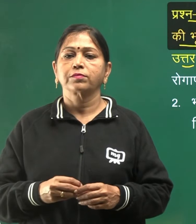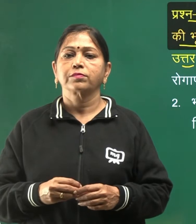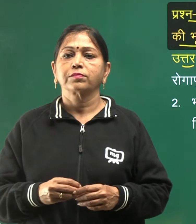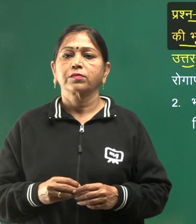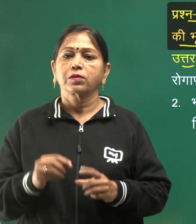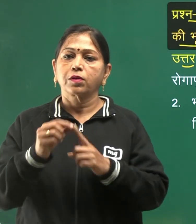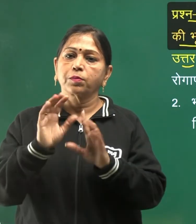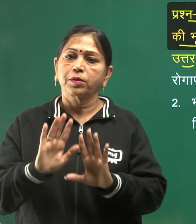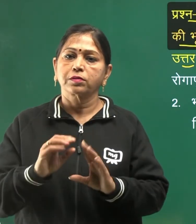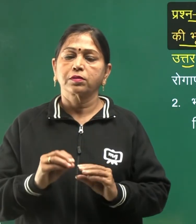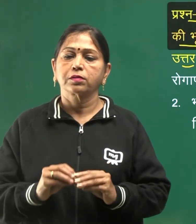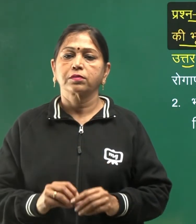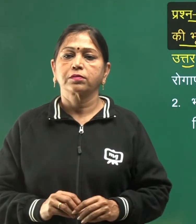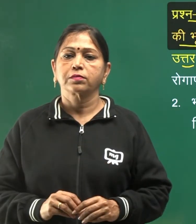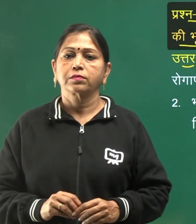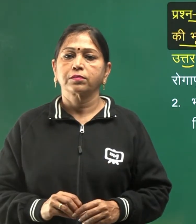उपस्थित